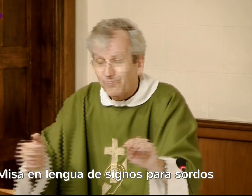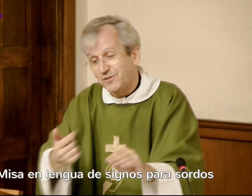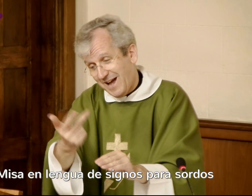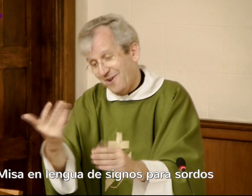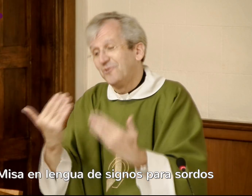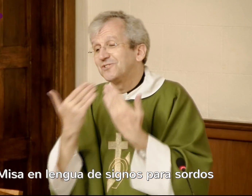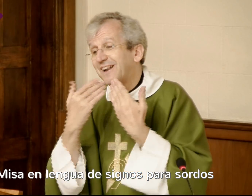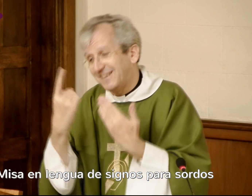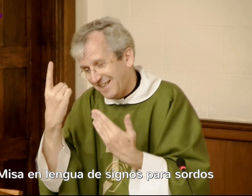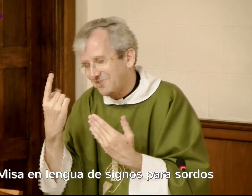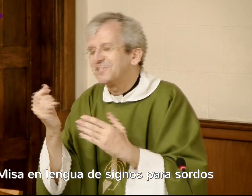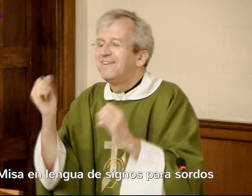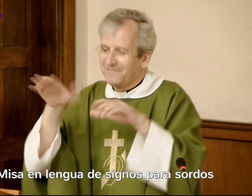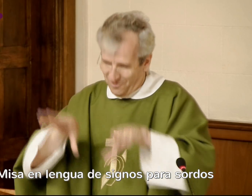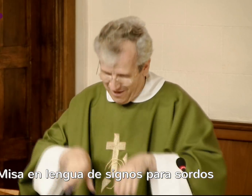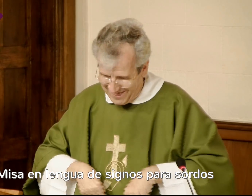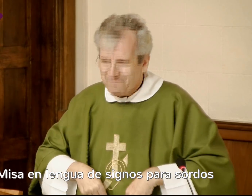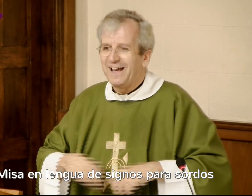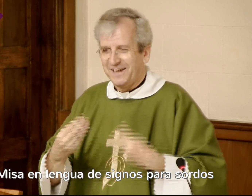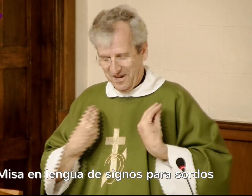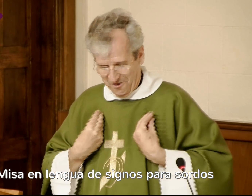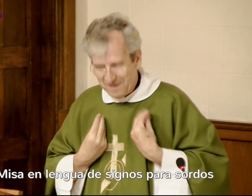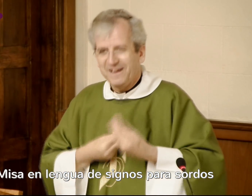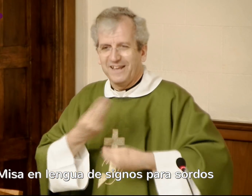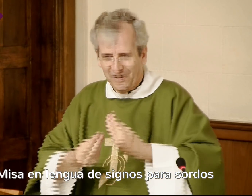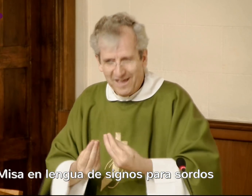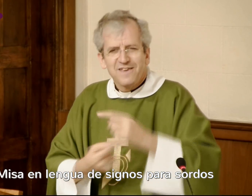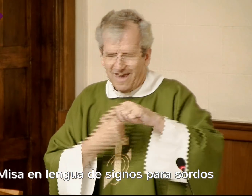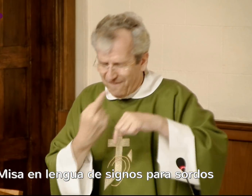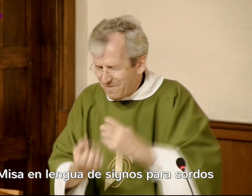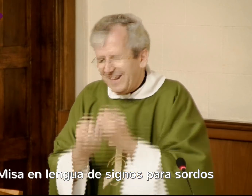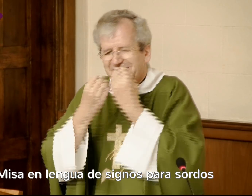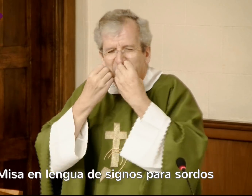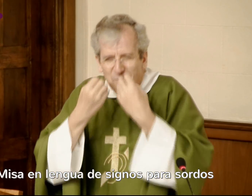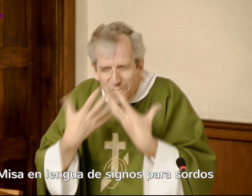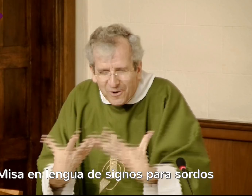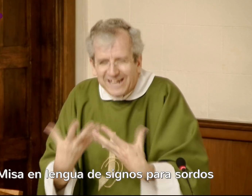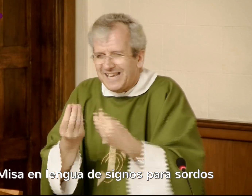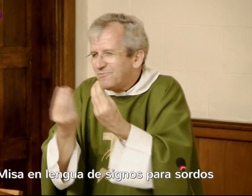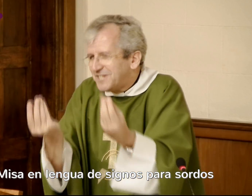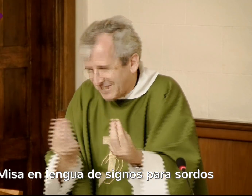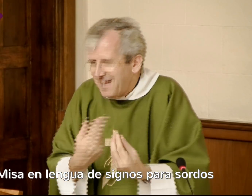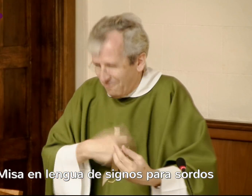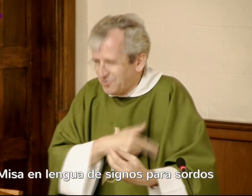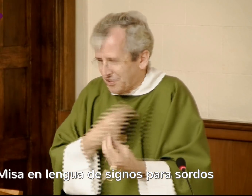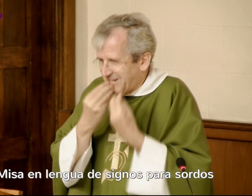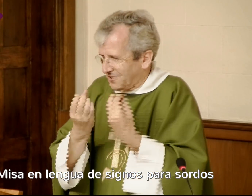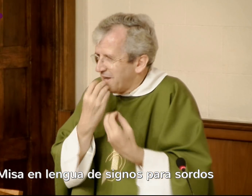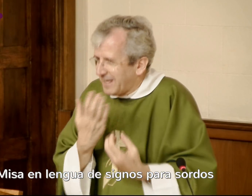ya avisábamos. Algunos, gracias a Dios, lo aceptan y lo viven, y hay familias muy buenas, y hay muchos cristianos que dan